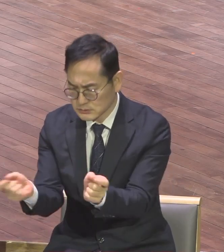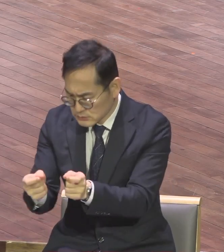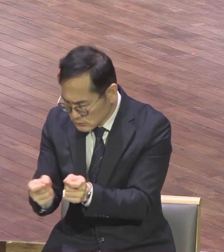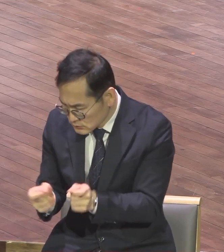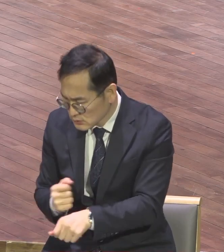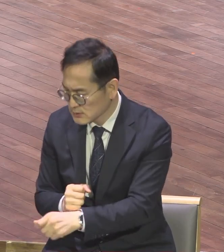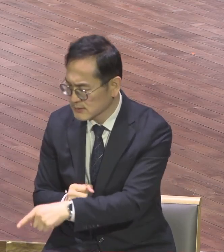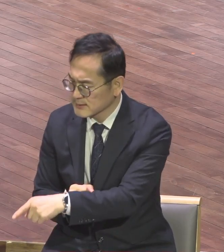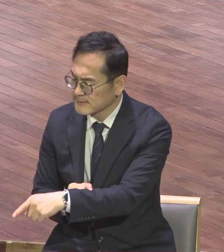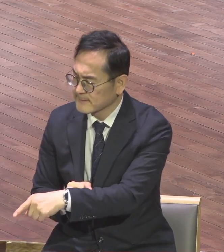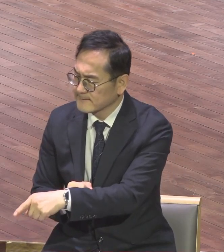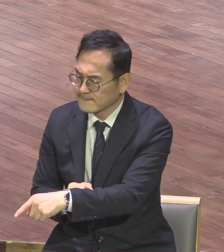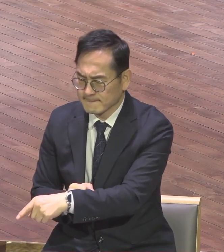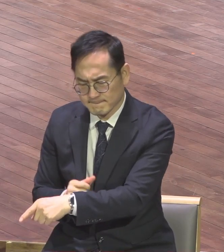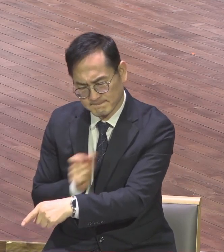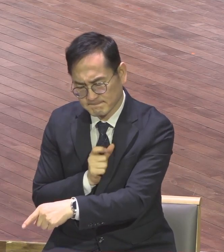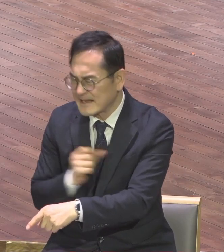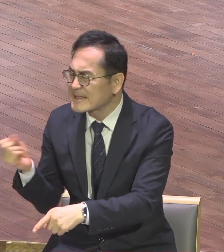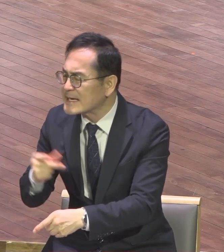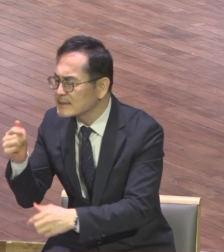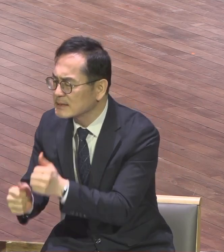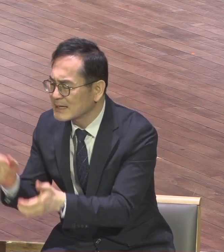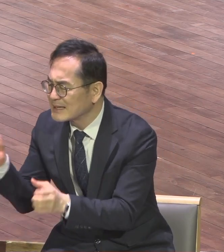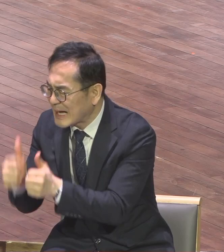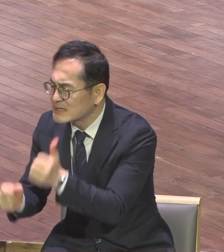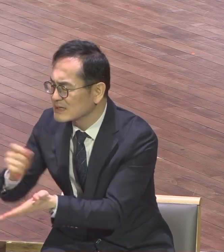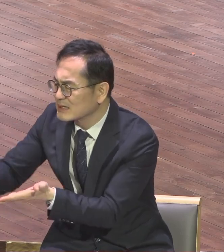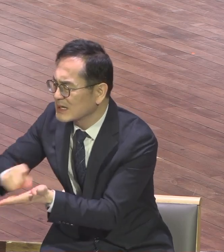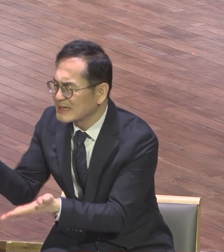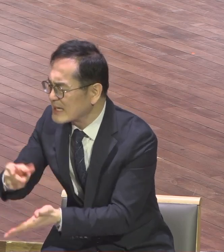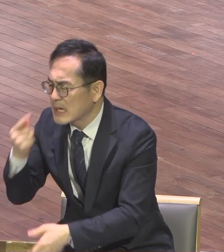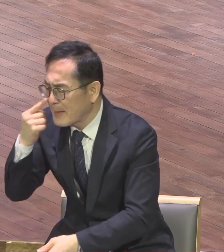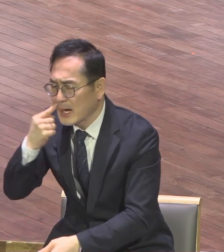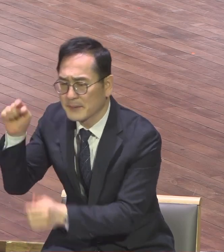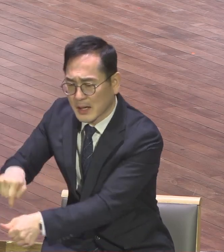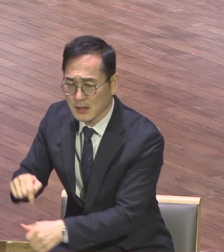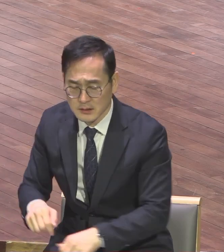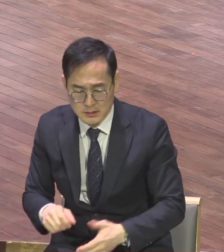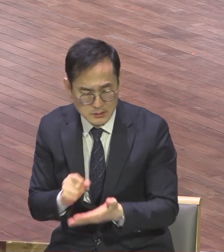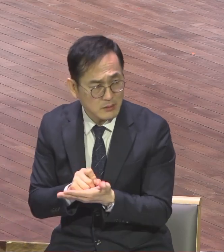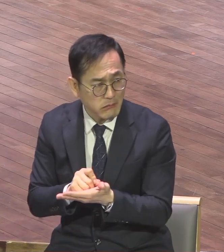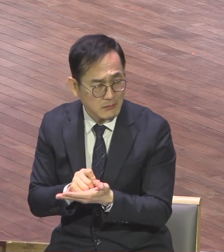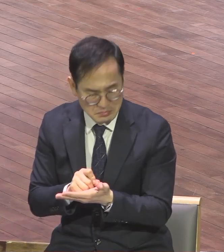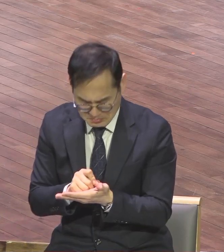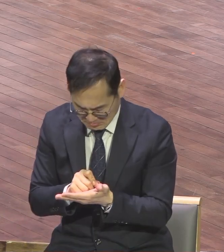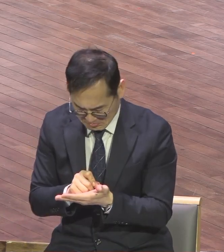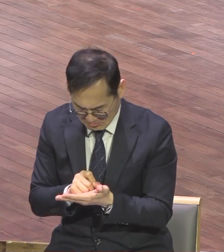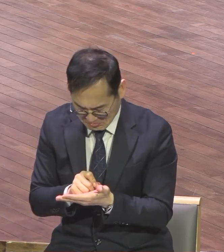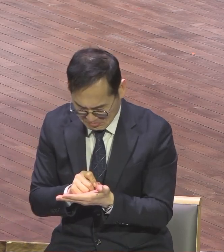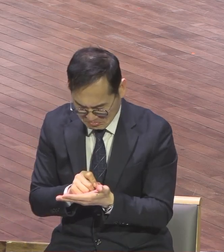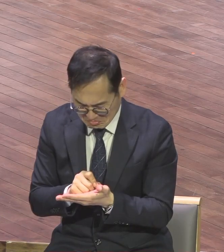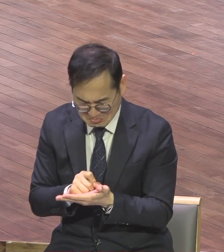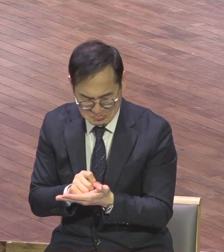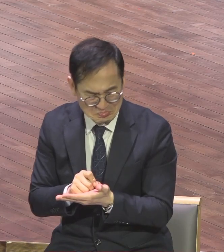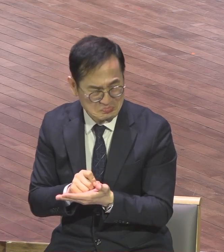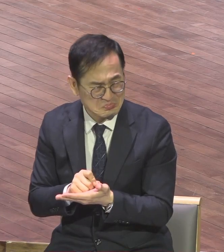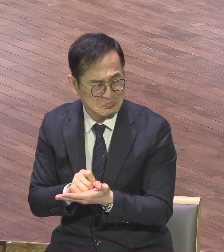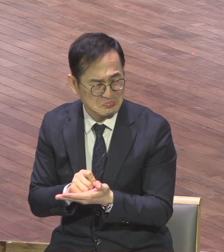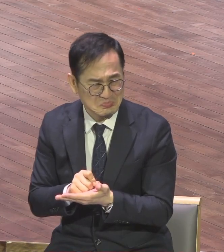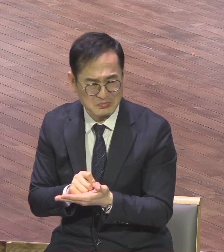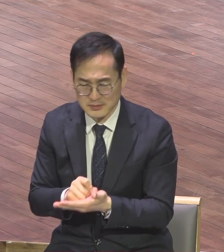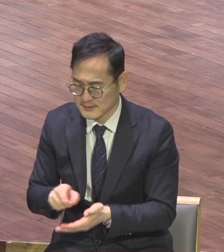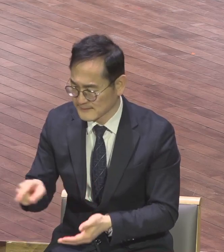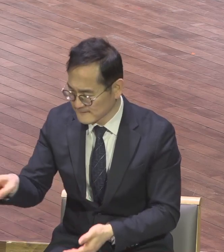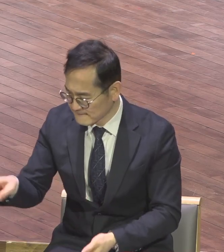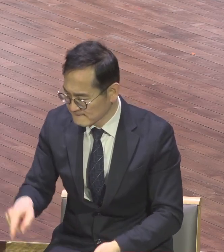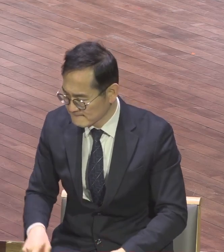범죄가 발각이 되고 처벌은 언제나 태형이죠. 손바닥을 맞는 겁니다. 슬피 울며 일을 가게 되었는데 부끄러운 제